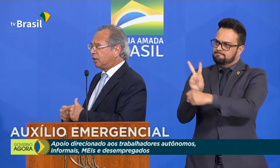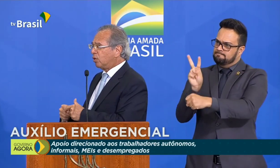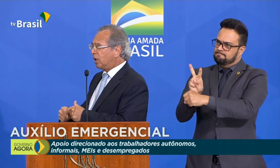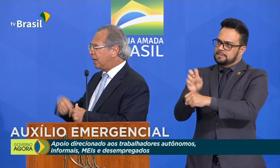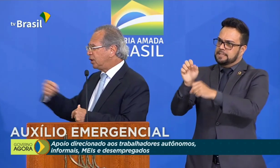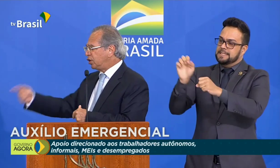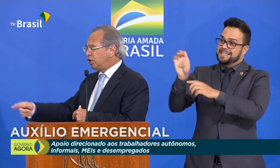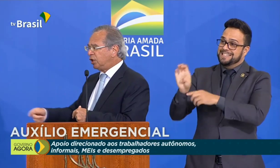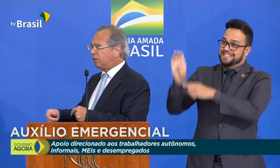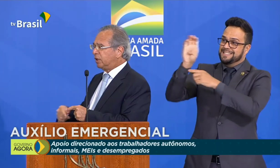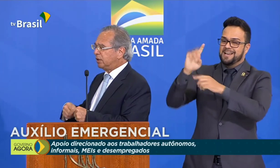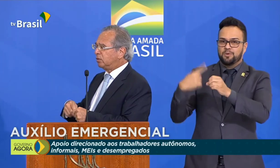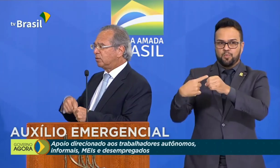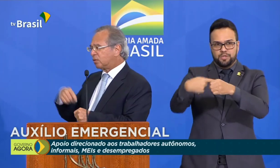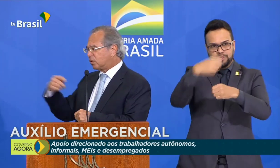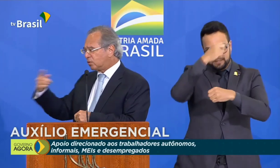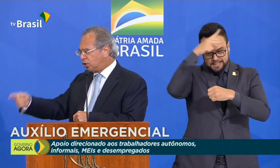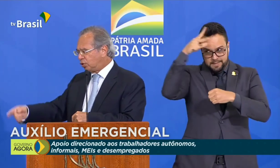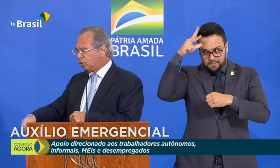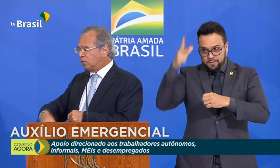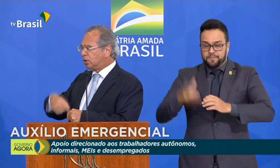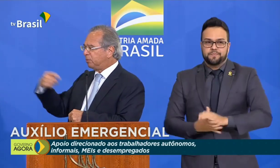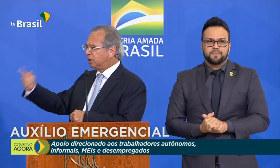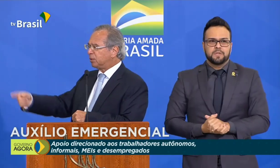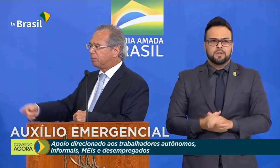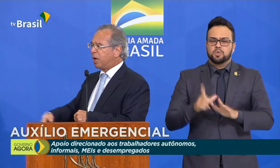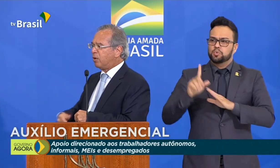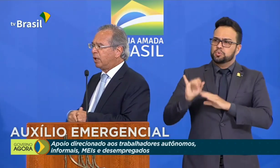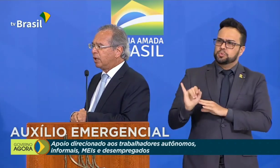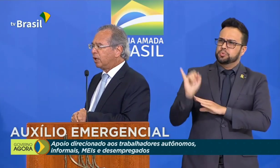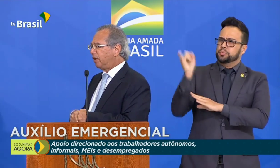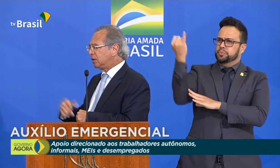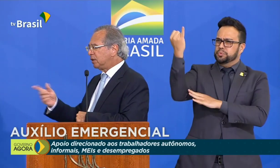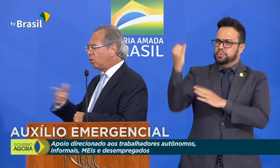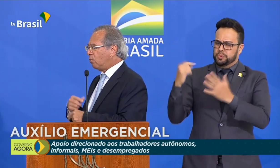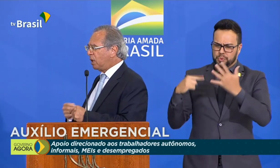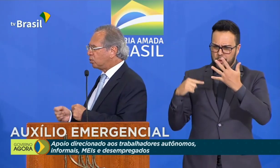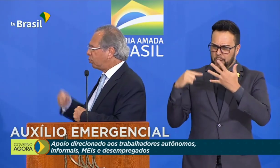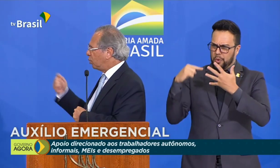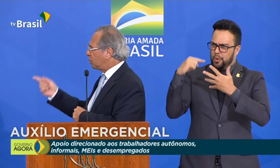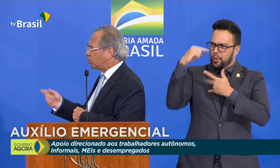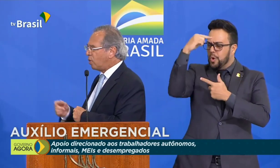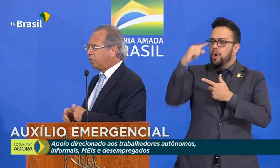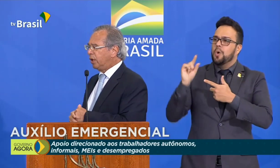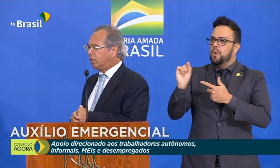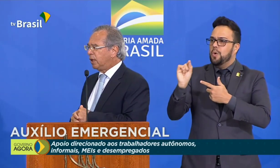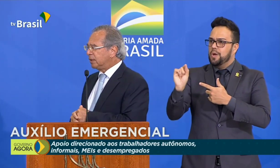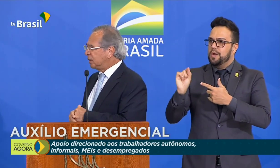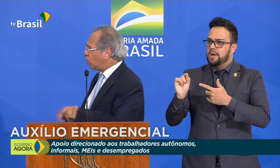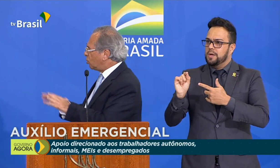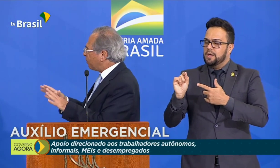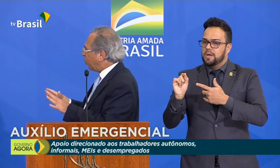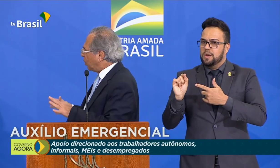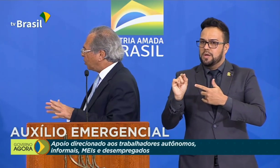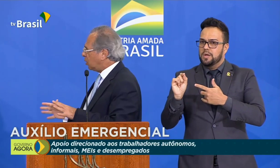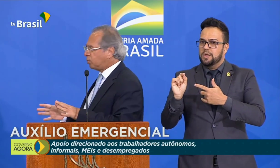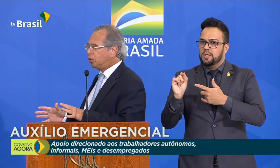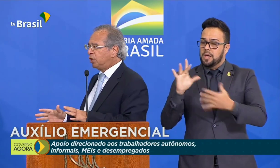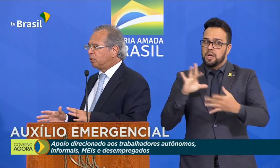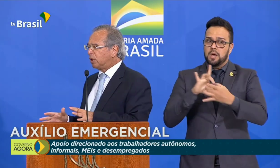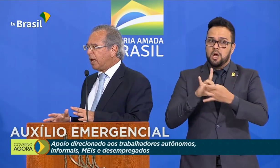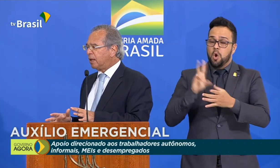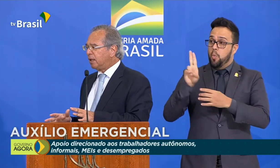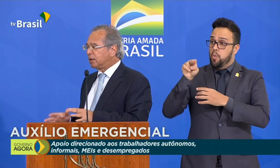por diante, rolagem de dívida, de juros e principal, que venciam com bancos públicos, com a União, quer dizer, todo o apoio que